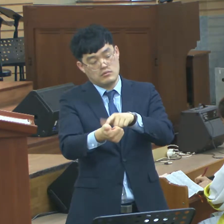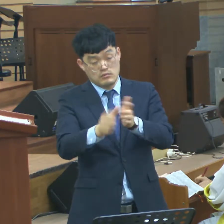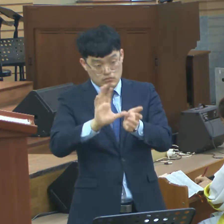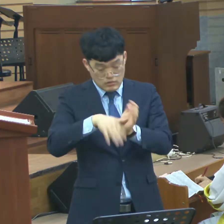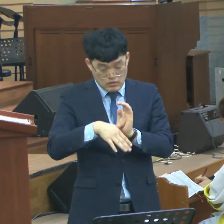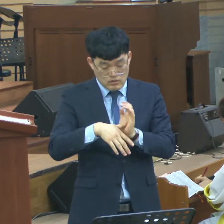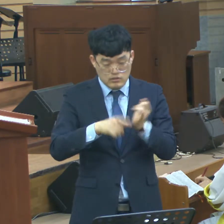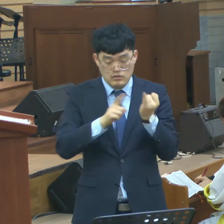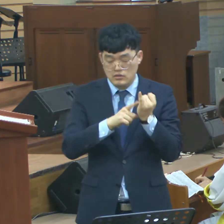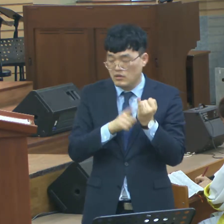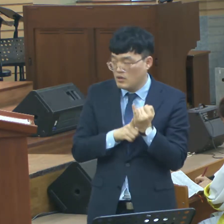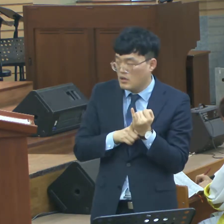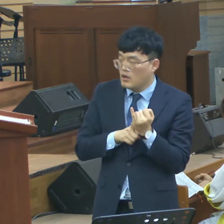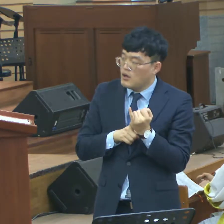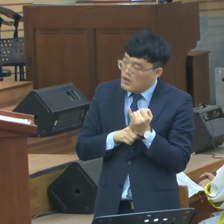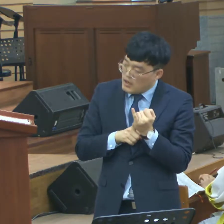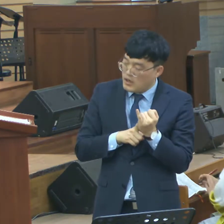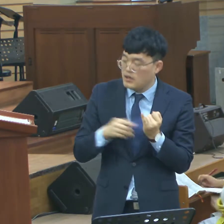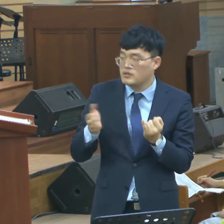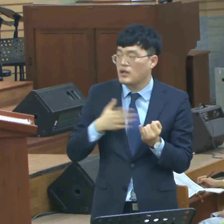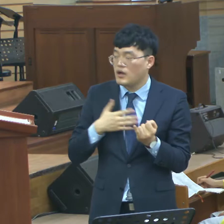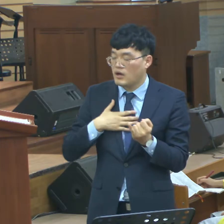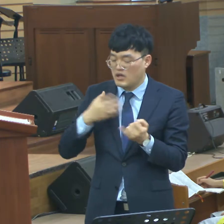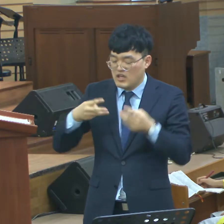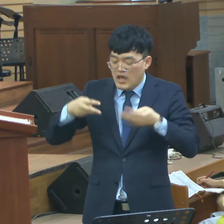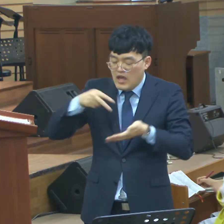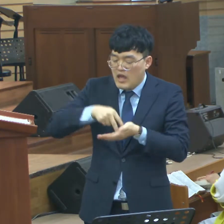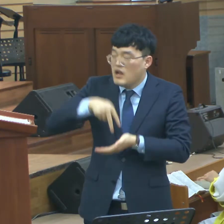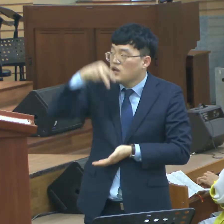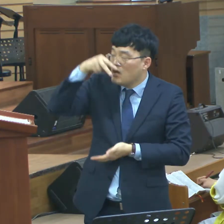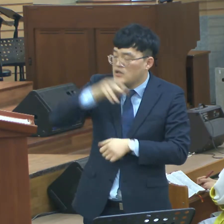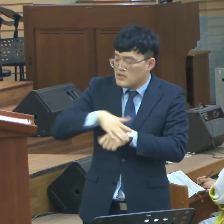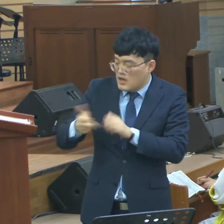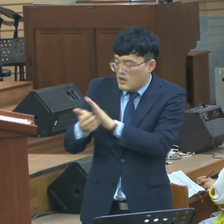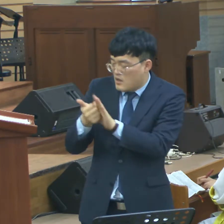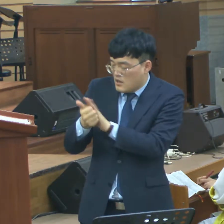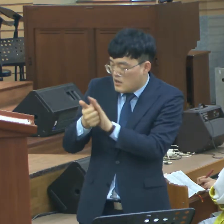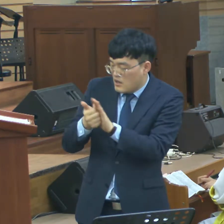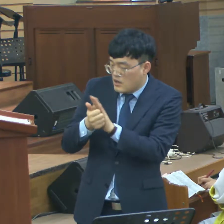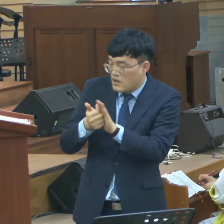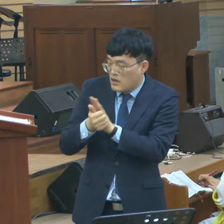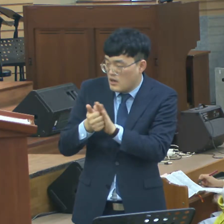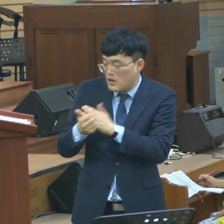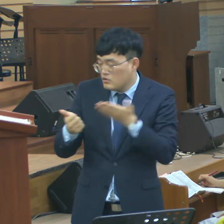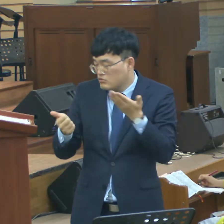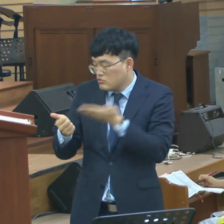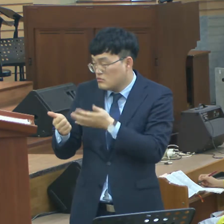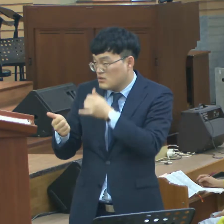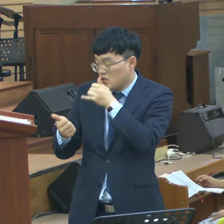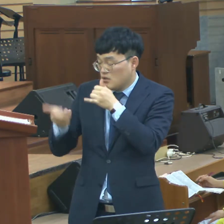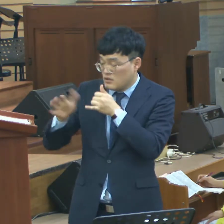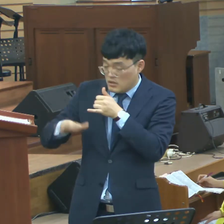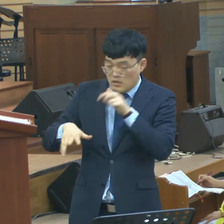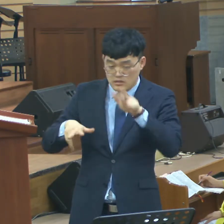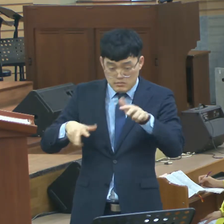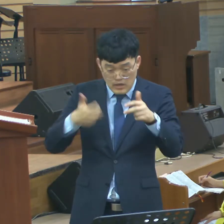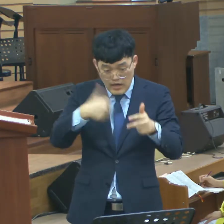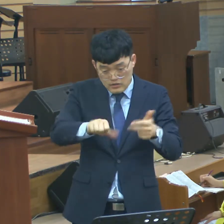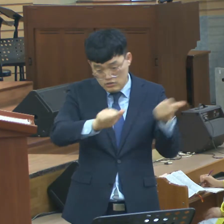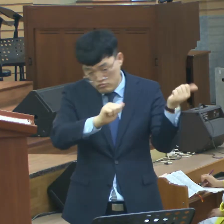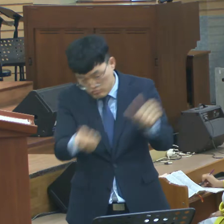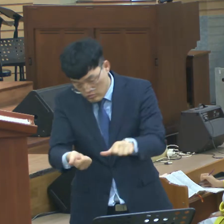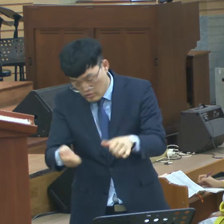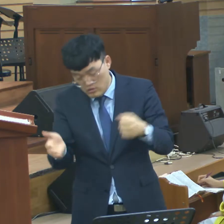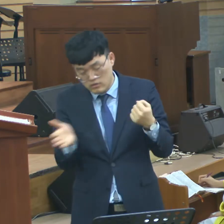그때까지는 여자가 야, 이 선지자가 와서 우리 아들하고 내가 지금까지 살았구나 하고 생명의 은인이다 생각했는데 아이가